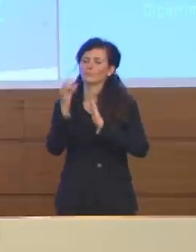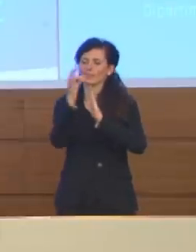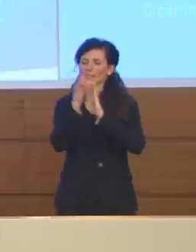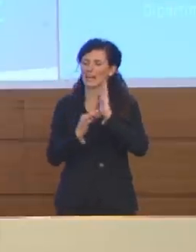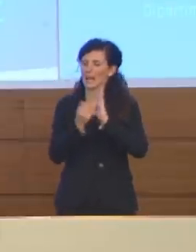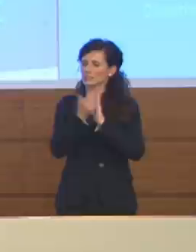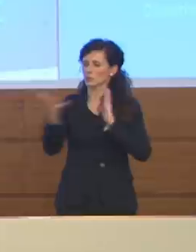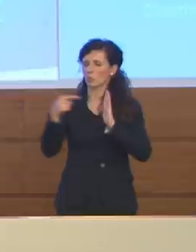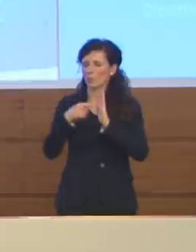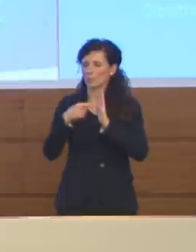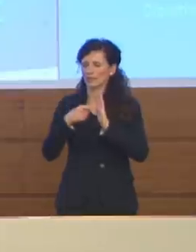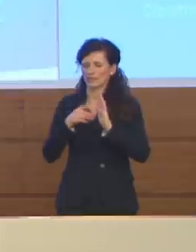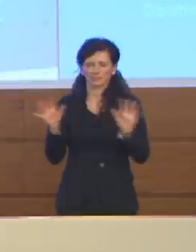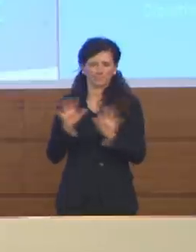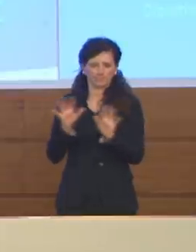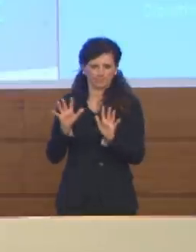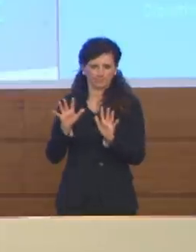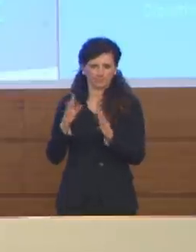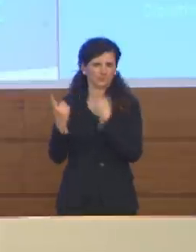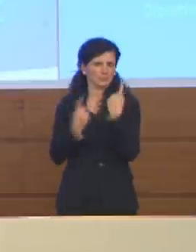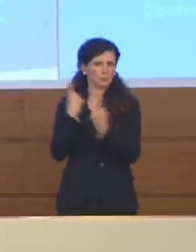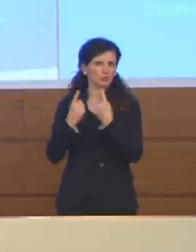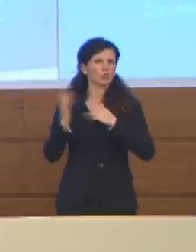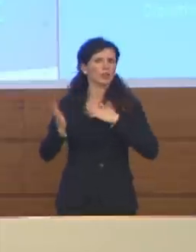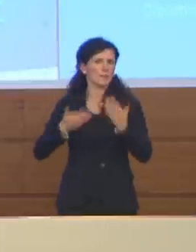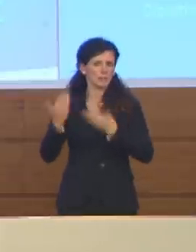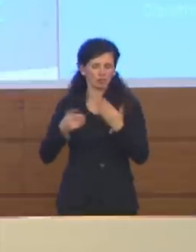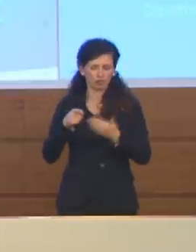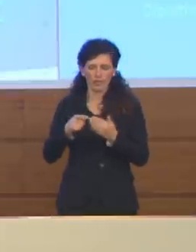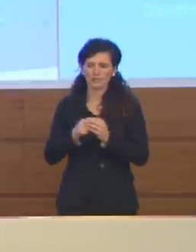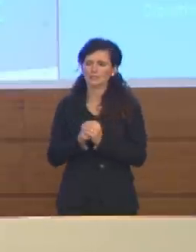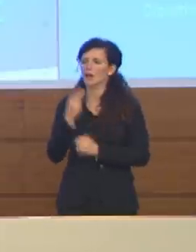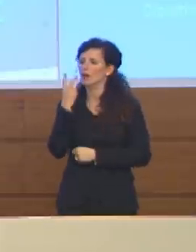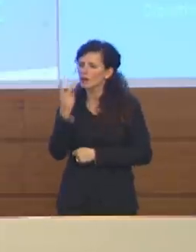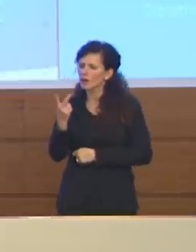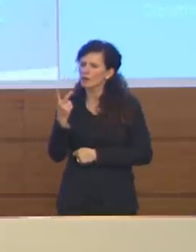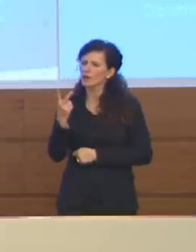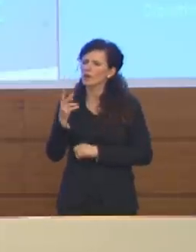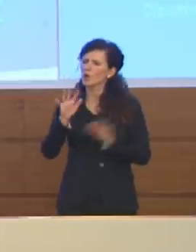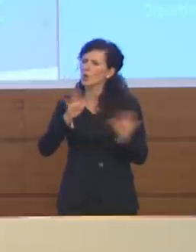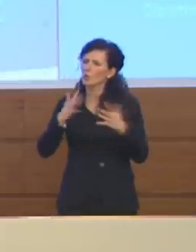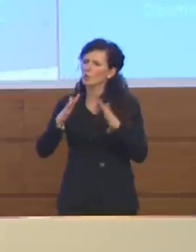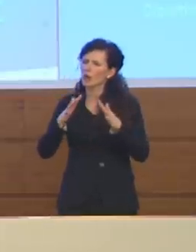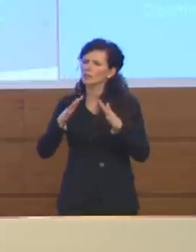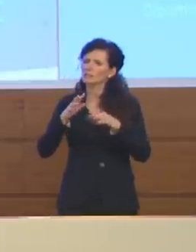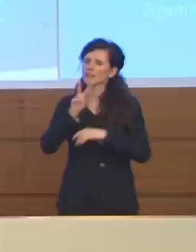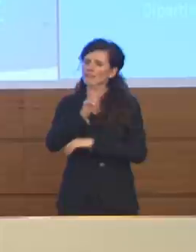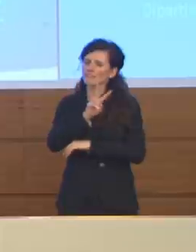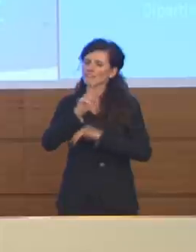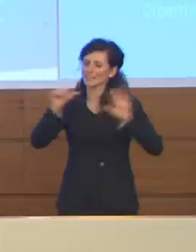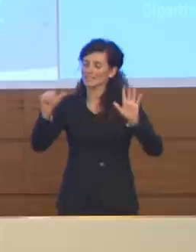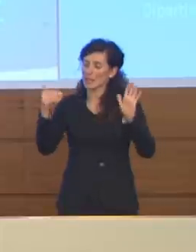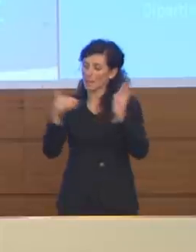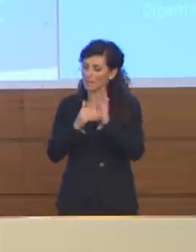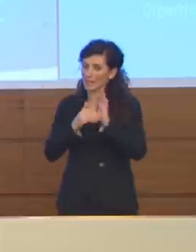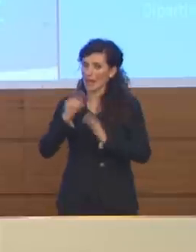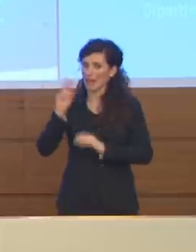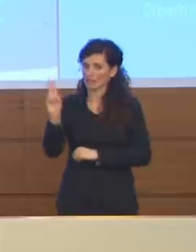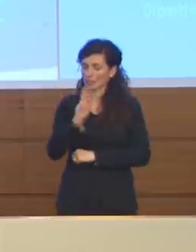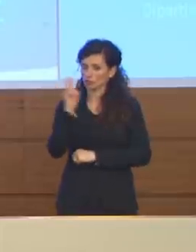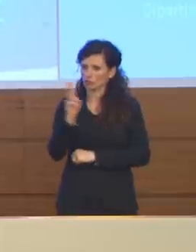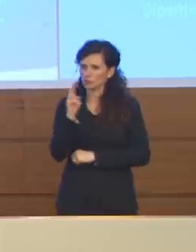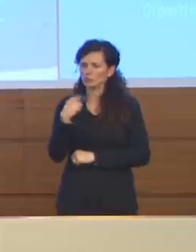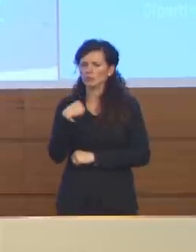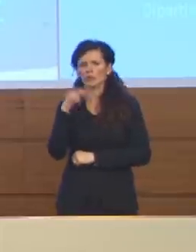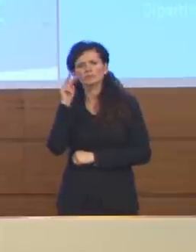tragici di questa vicenda su noi su come dire un totale di quasi 26 mila deceduti vorrei osservare